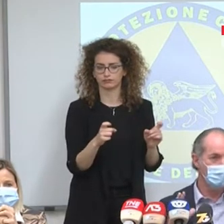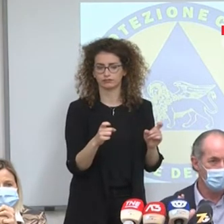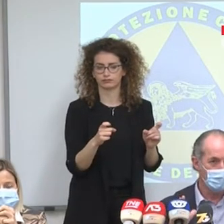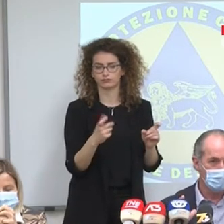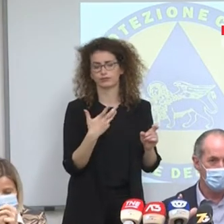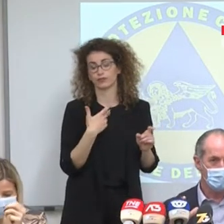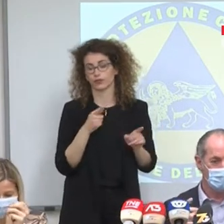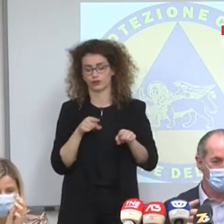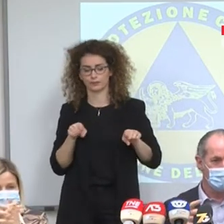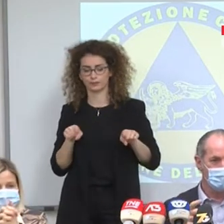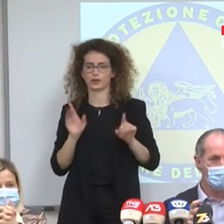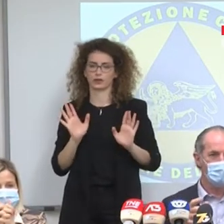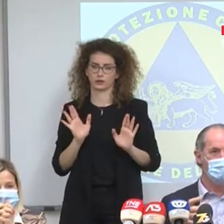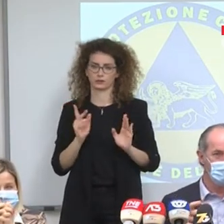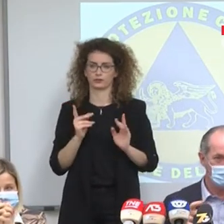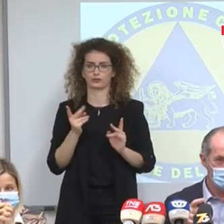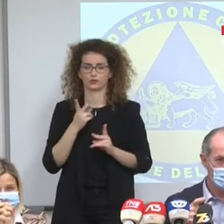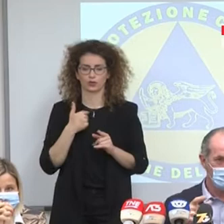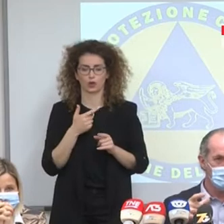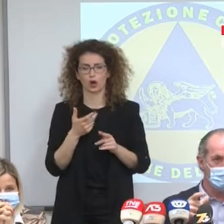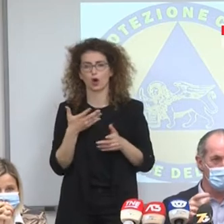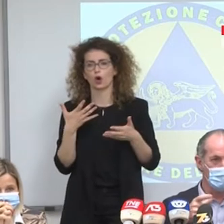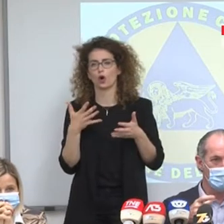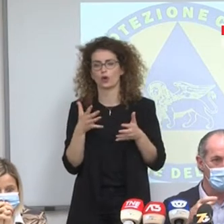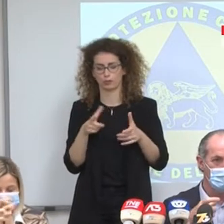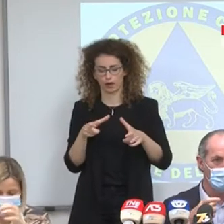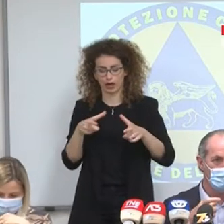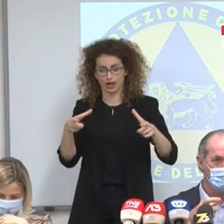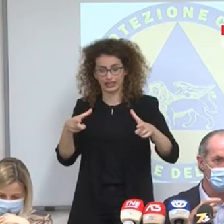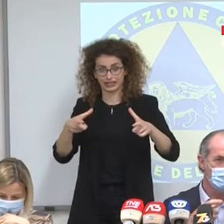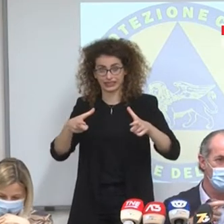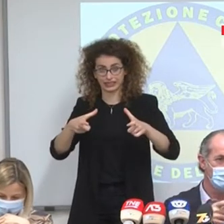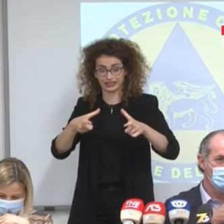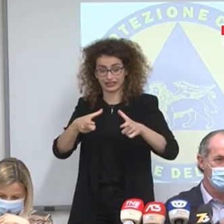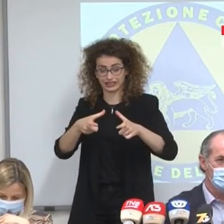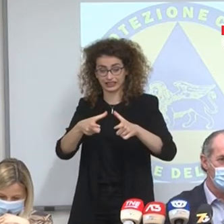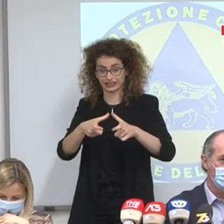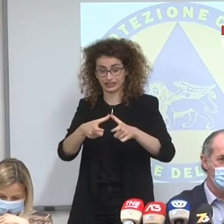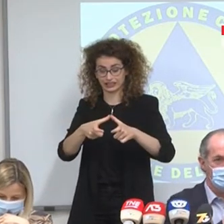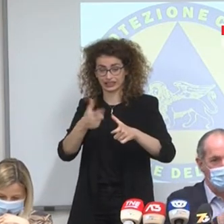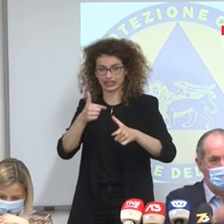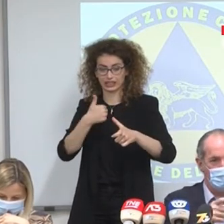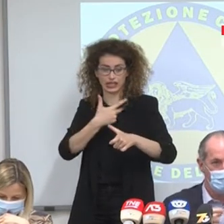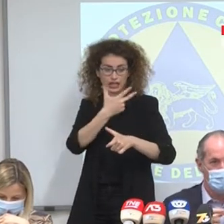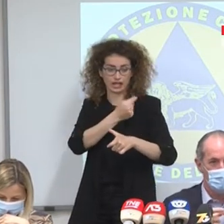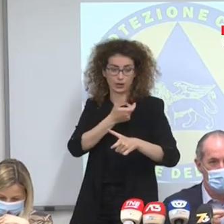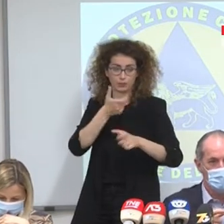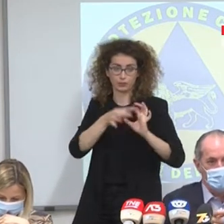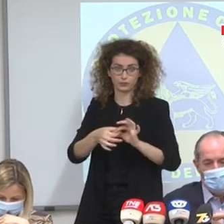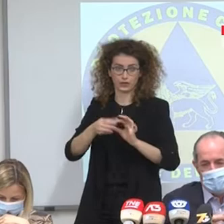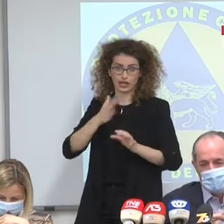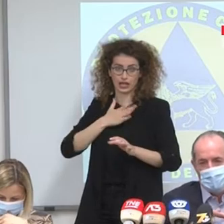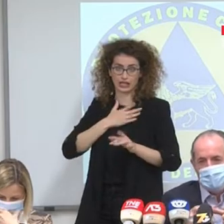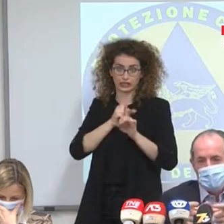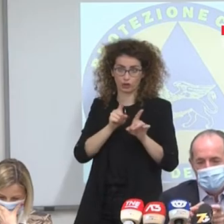parallelamente, considera però che ormai stanno talmente stringendo il cerchio che se uno non è stato vaccinato per età è stato vaccinato per patologia,